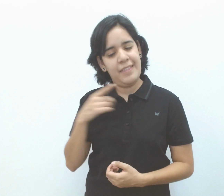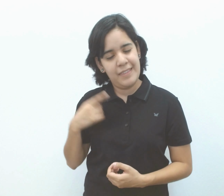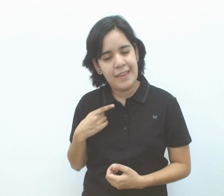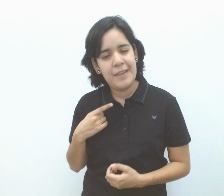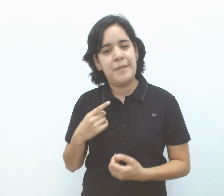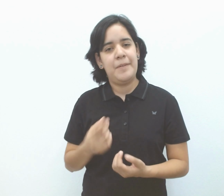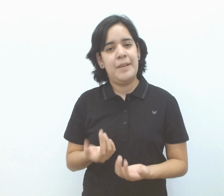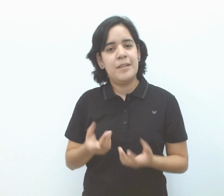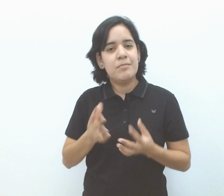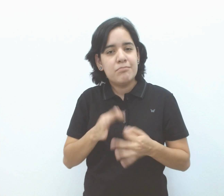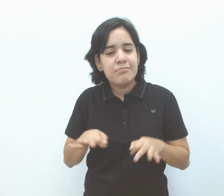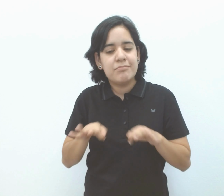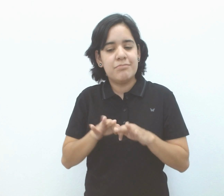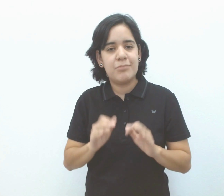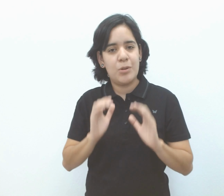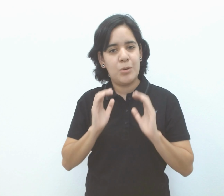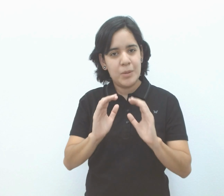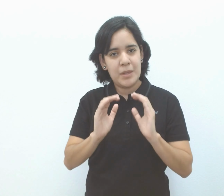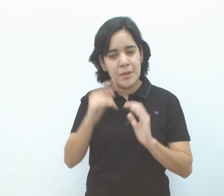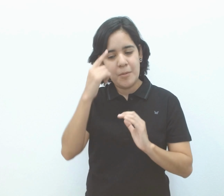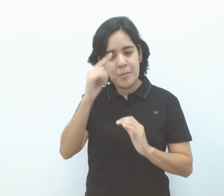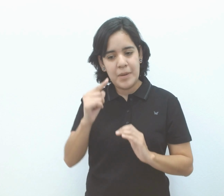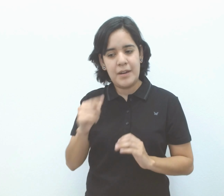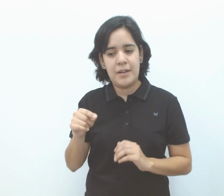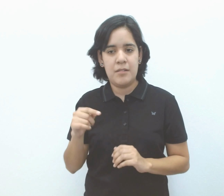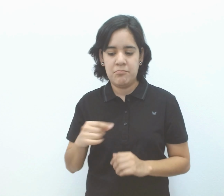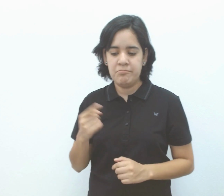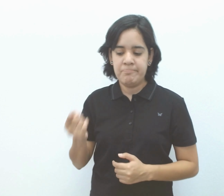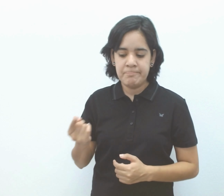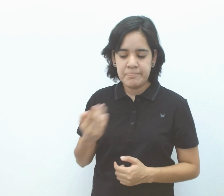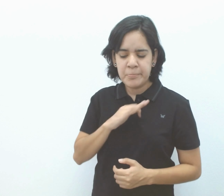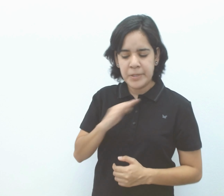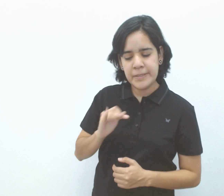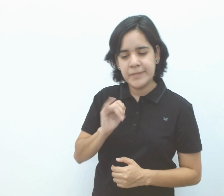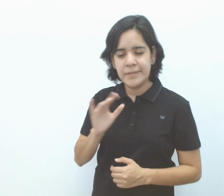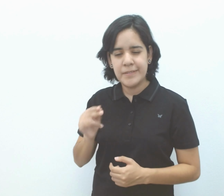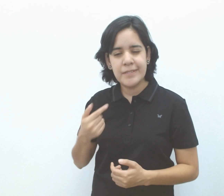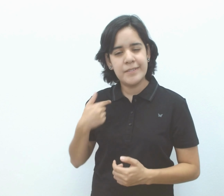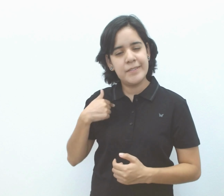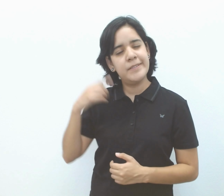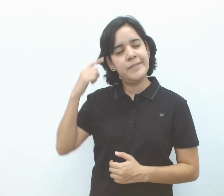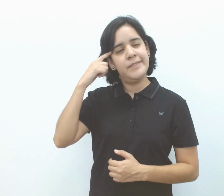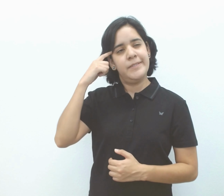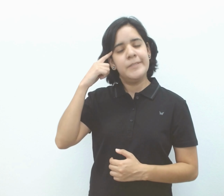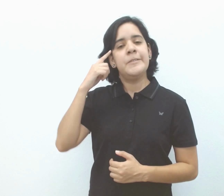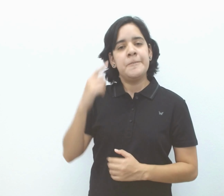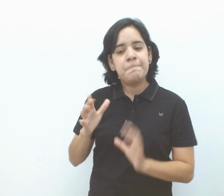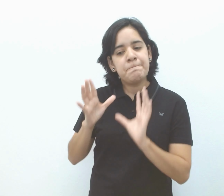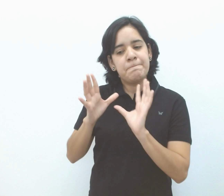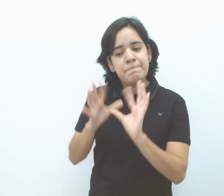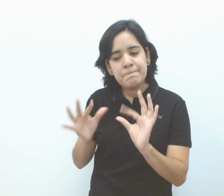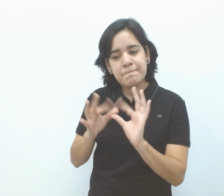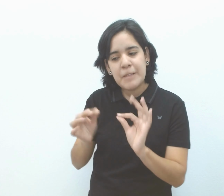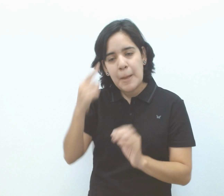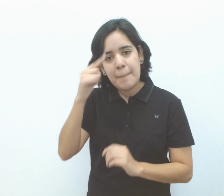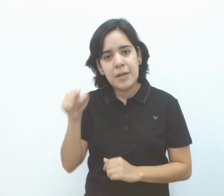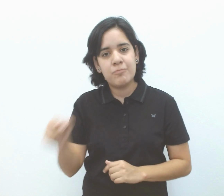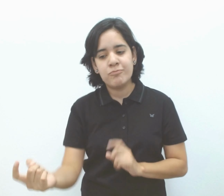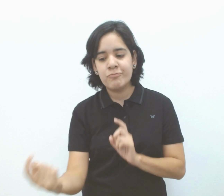grande entre la realidad y la expectativa que tenemos, cuando llegue el momento en donde sí pueden tener esta conciencia de lo que piensa el otro, en donde ya tienen